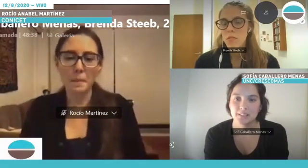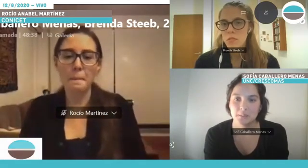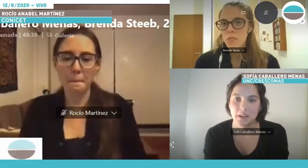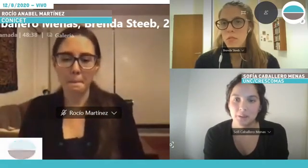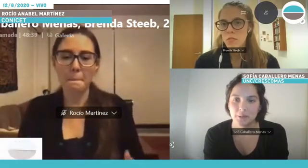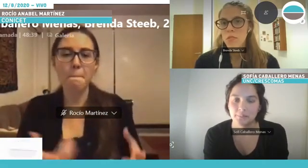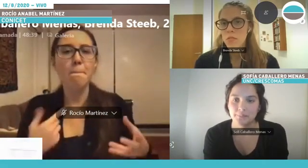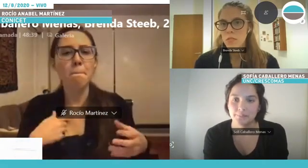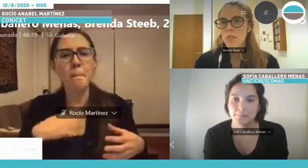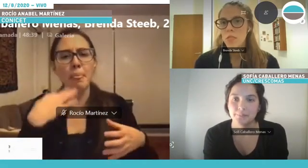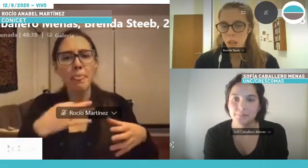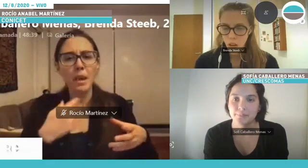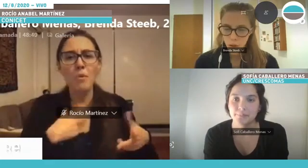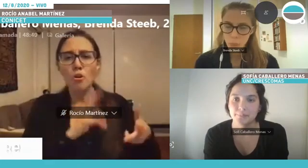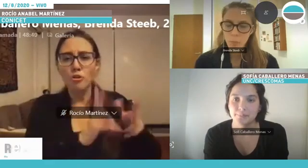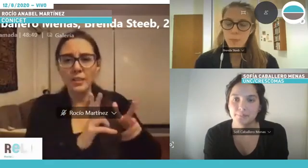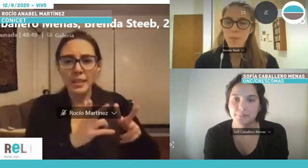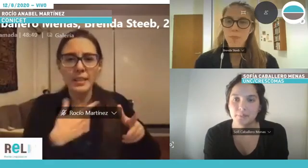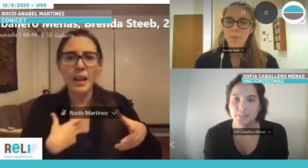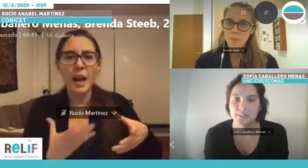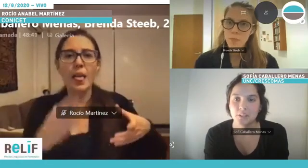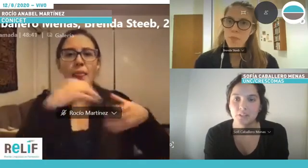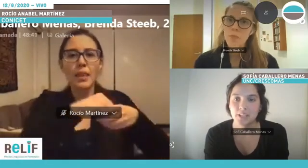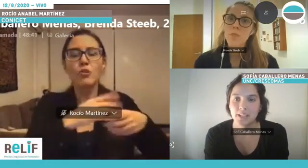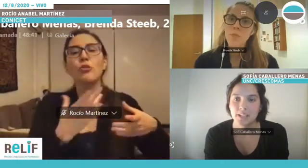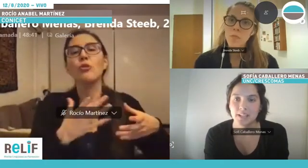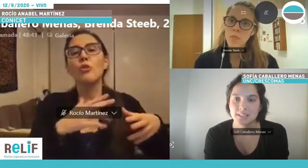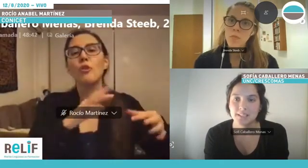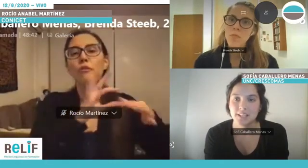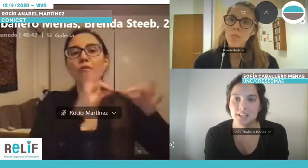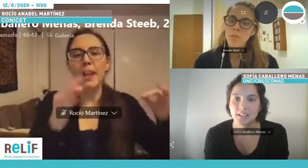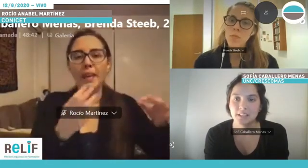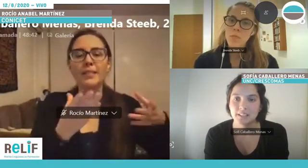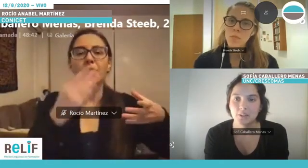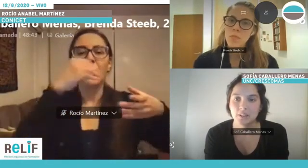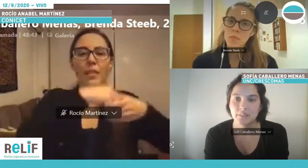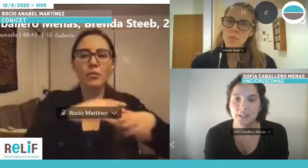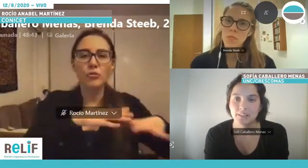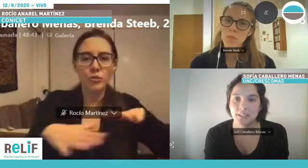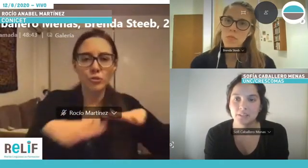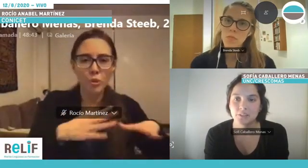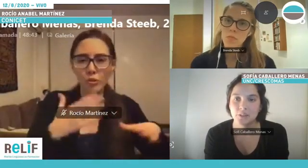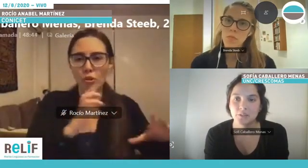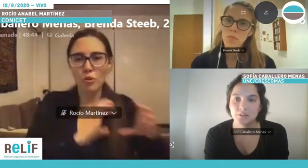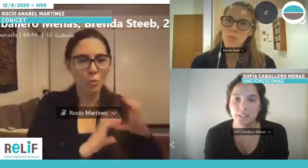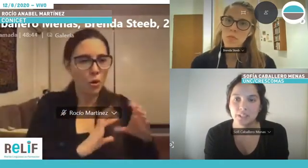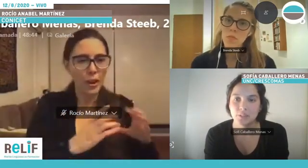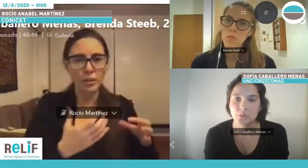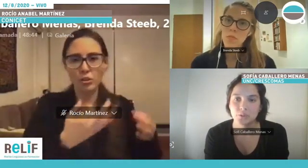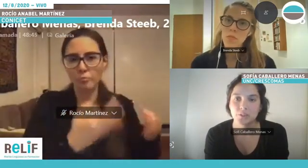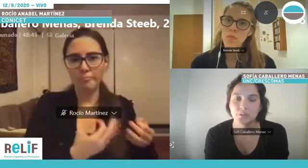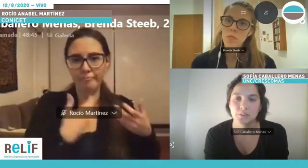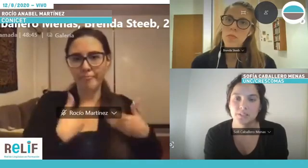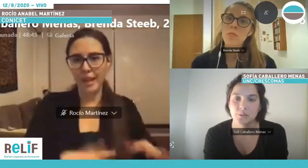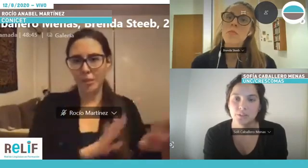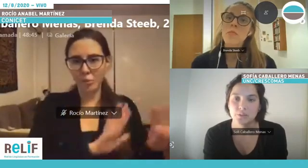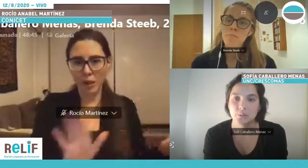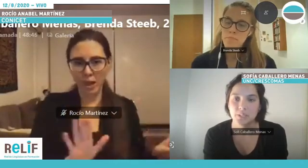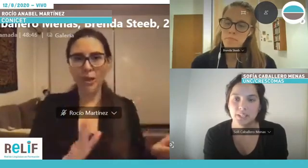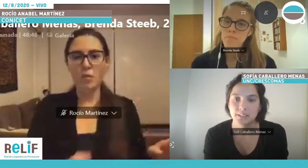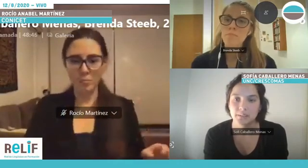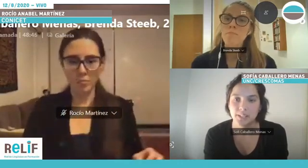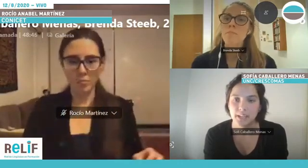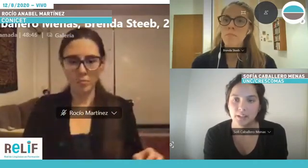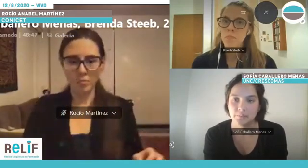una clase de palabra, Claro. sino que a esa seña la tengo que ver dentro del discurso, dentro de una